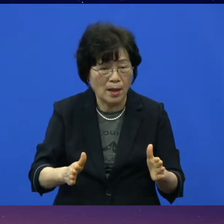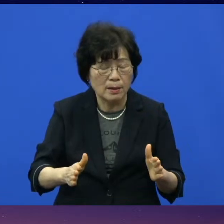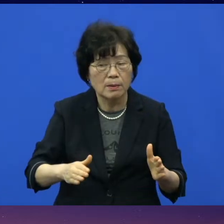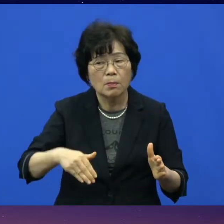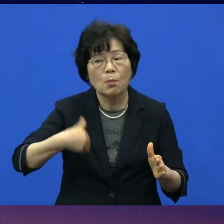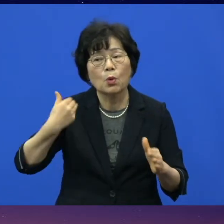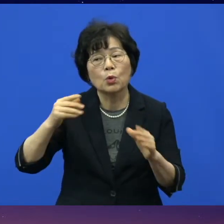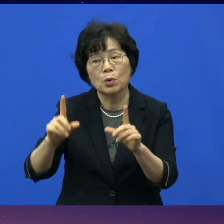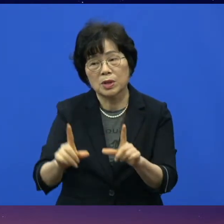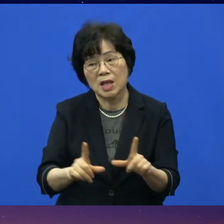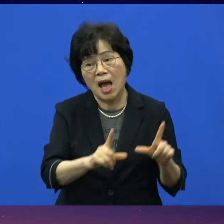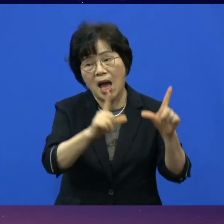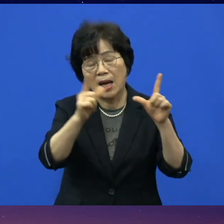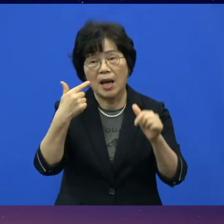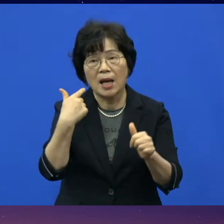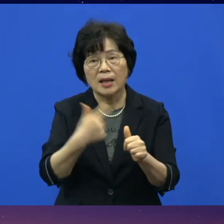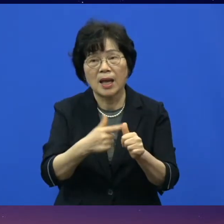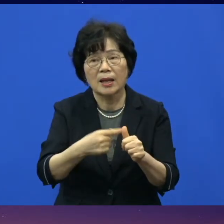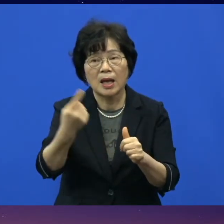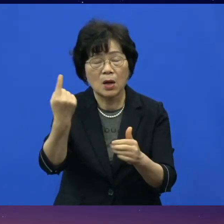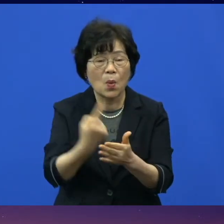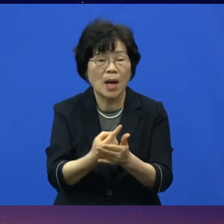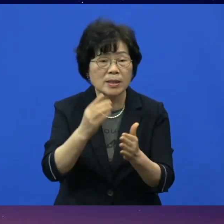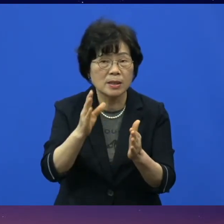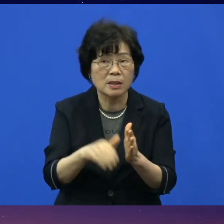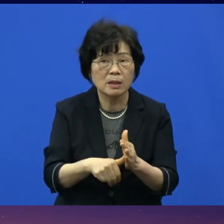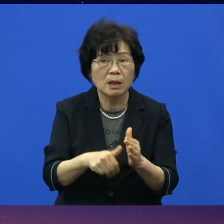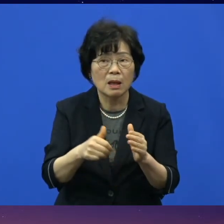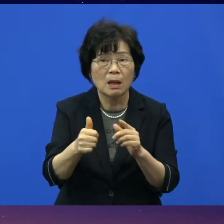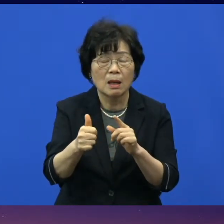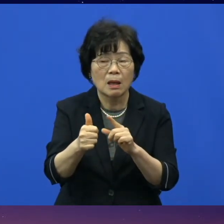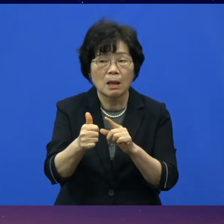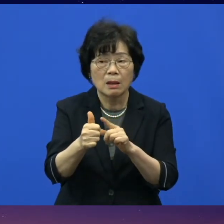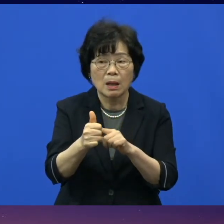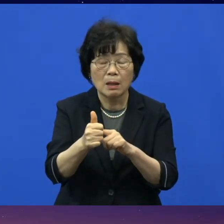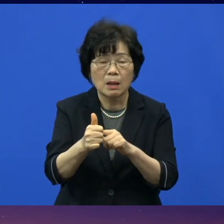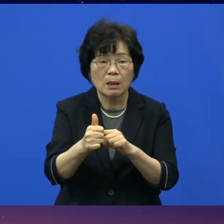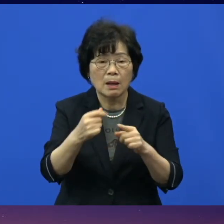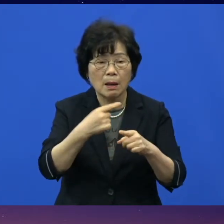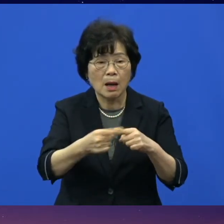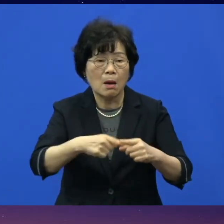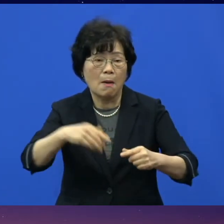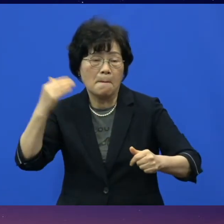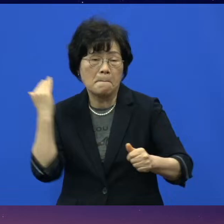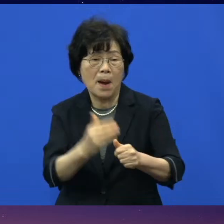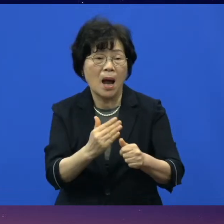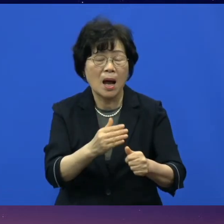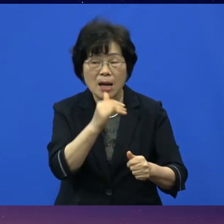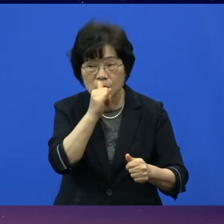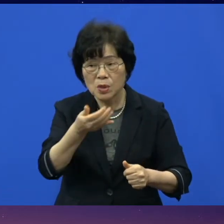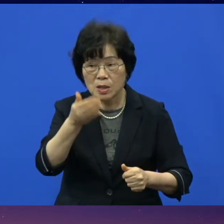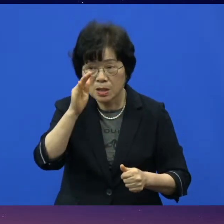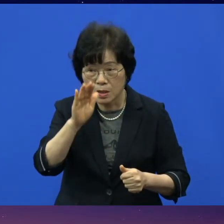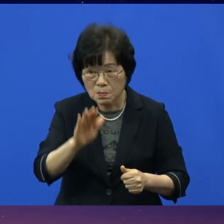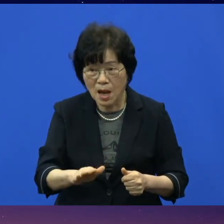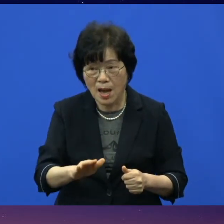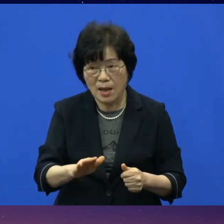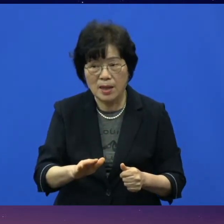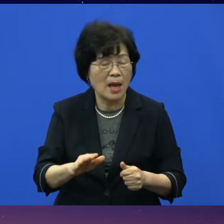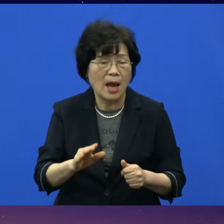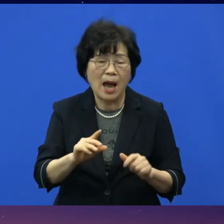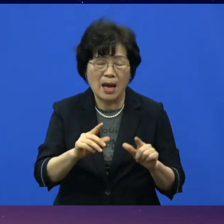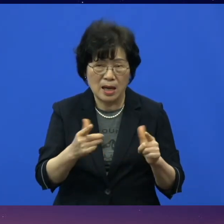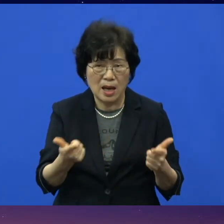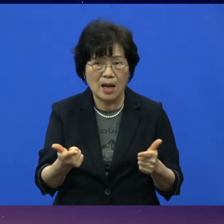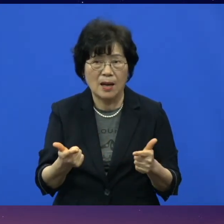그러니까 오죽하면 여러분 나단이 찾아왔을 때 나단 칼로 빼면 돼요. 왜? 그런 전쟁에 수없이 사람을 죽였어요.